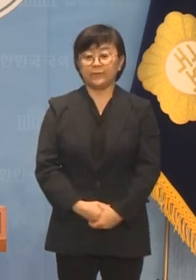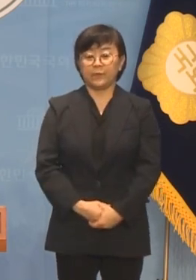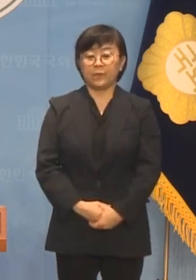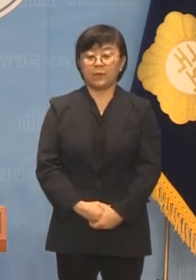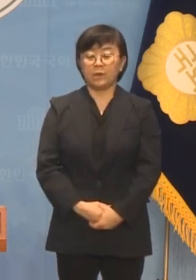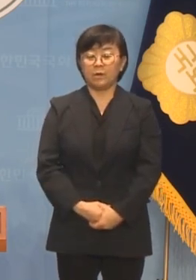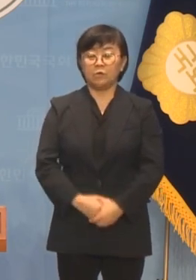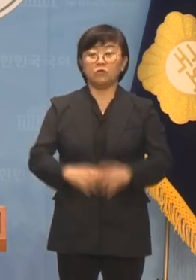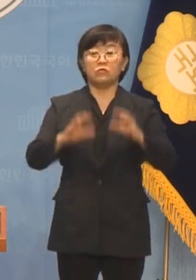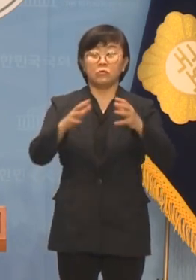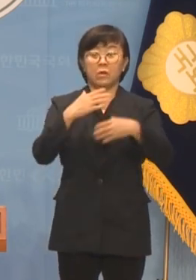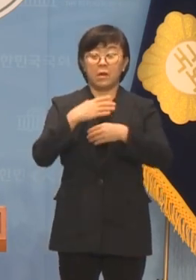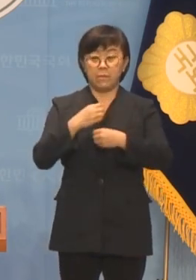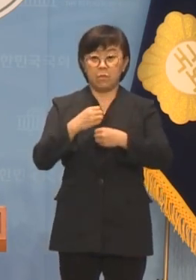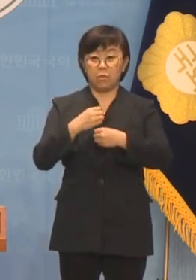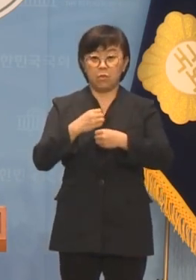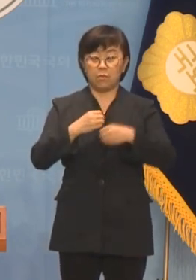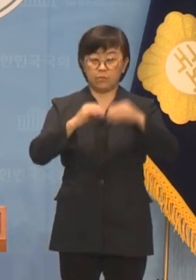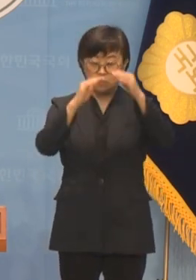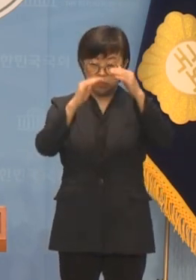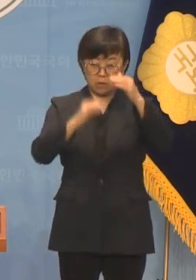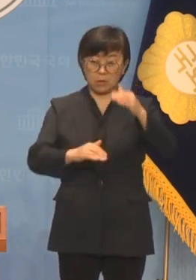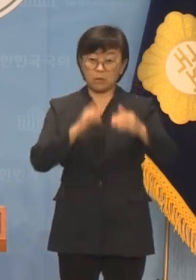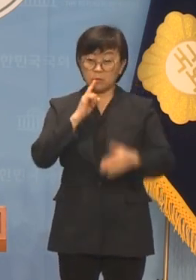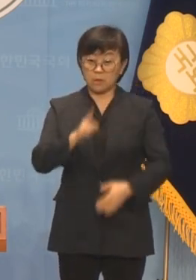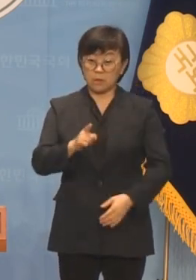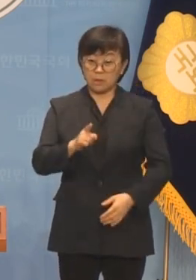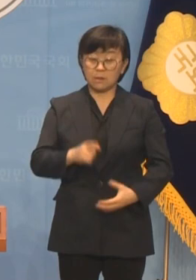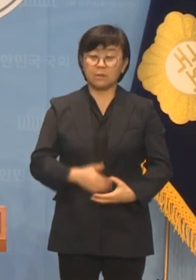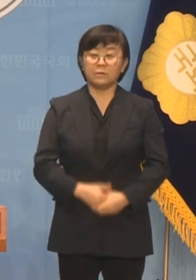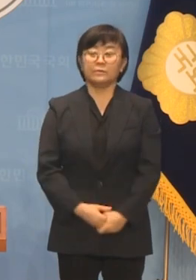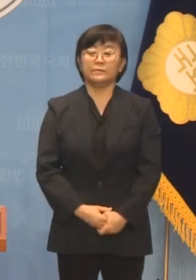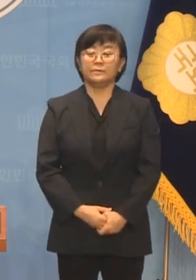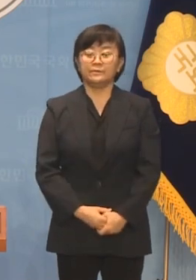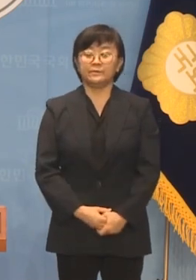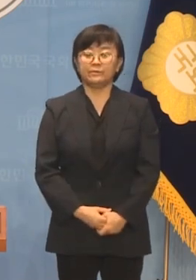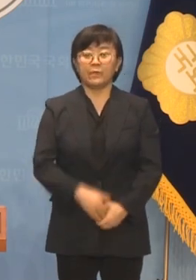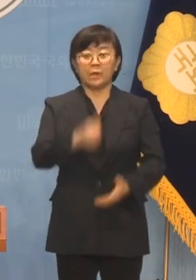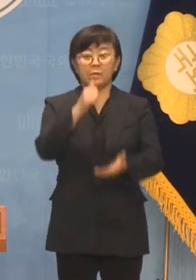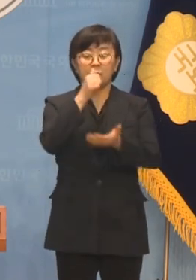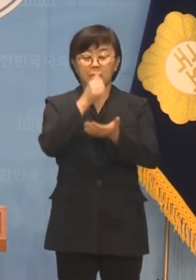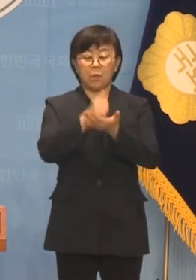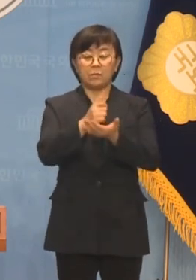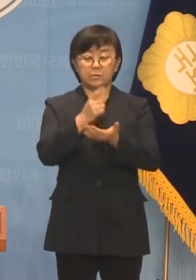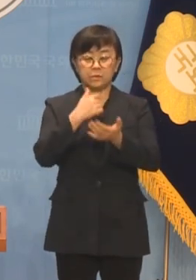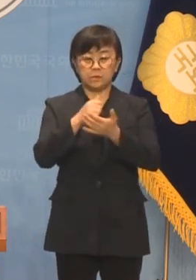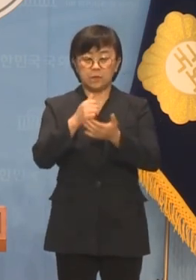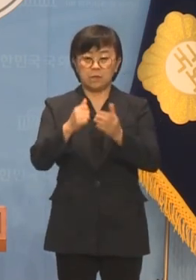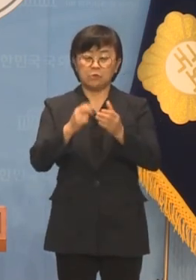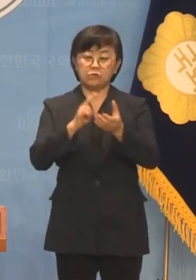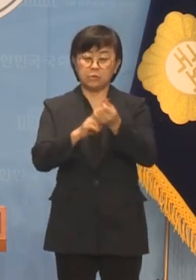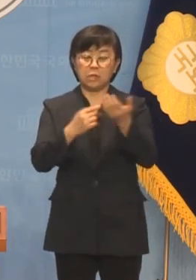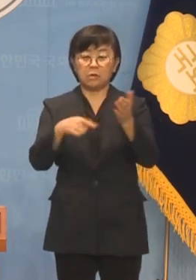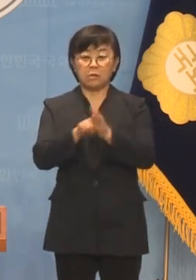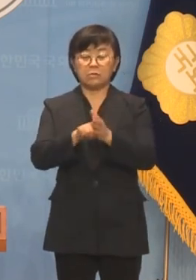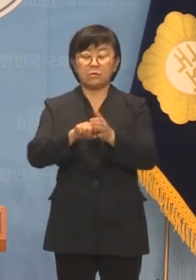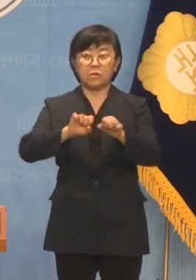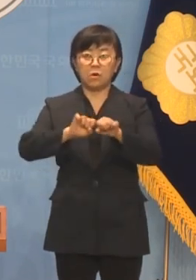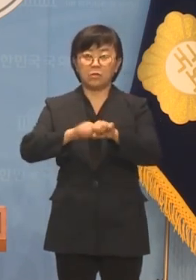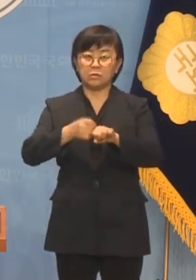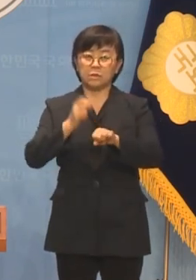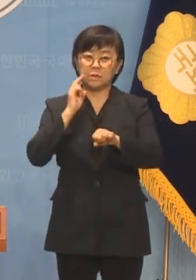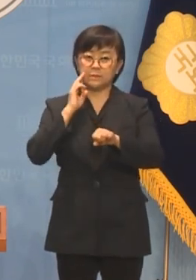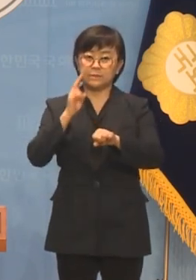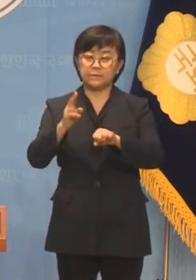방심위가 국가안보 사항이라도 다룬단 말입니까? 범죄를 손바닥으로 가리려는 억지도 정도가